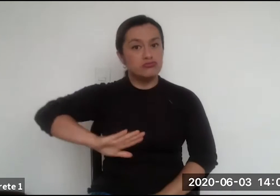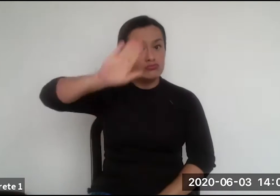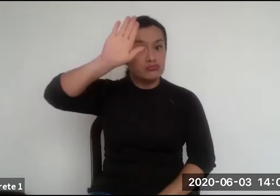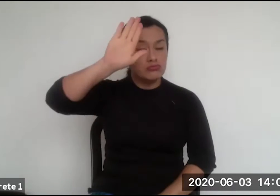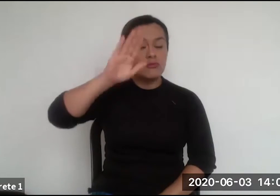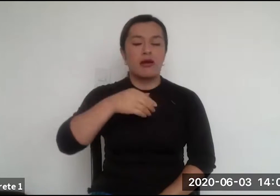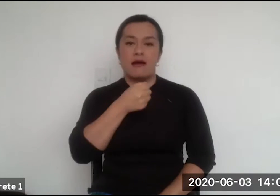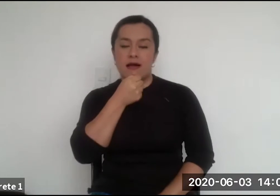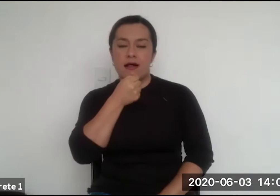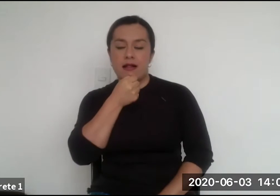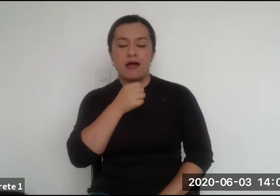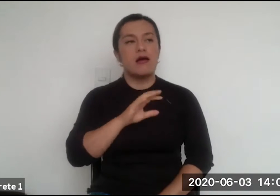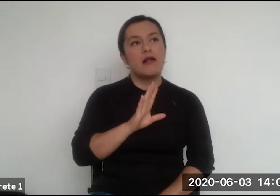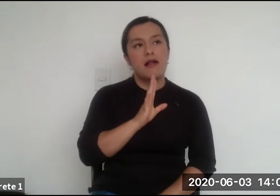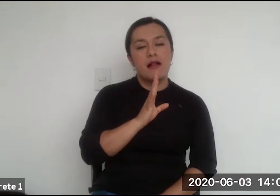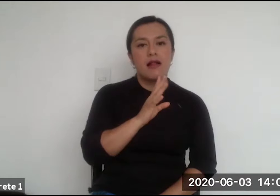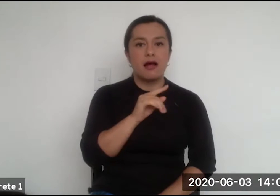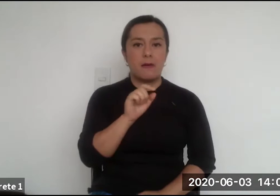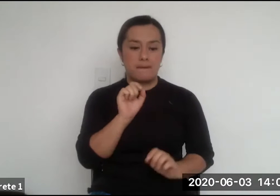intervención.